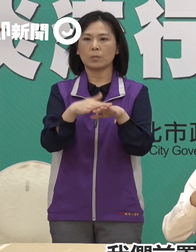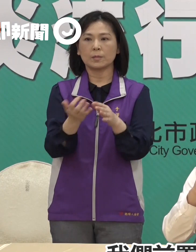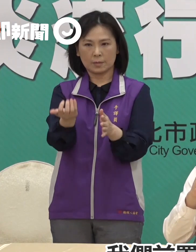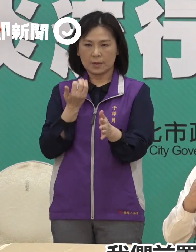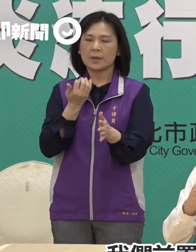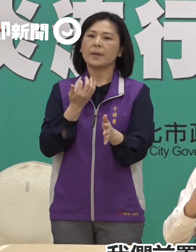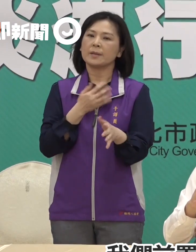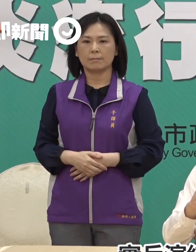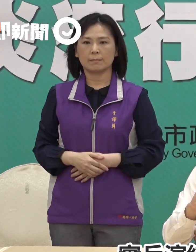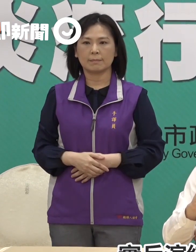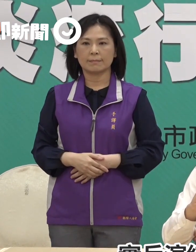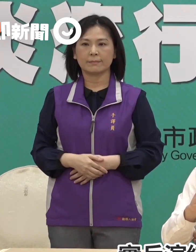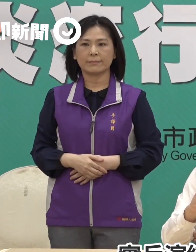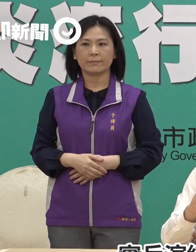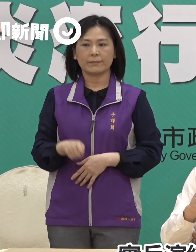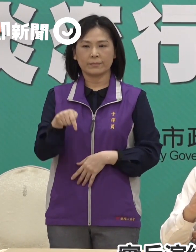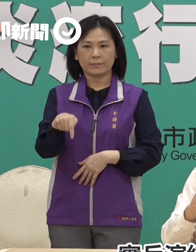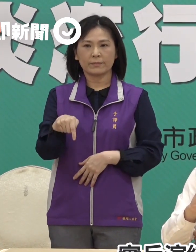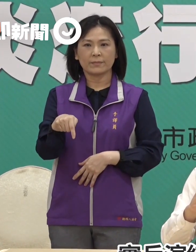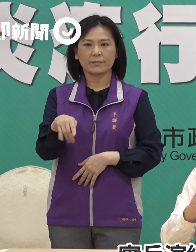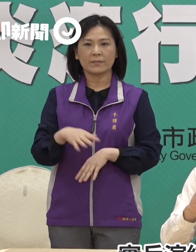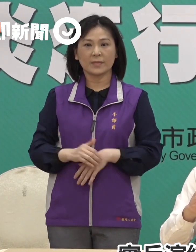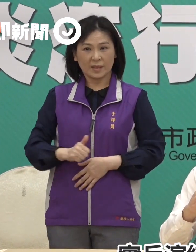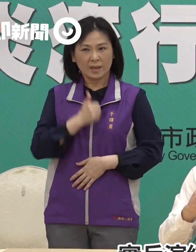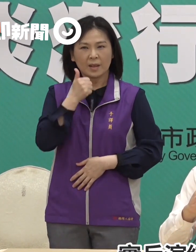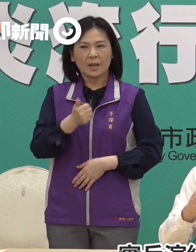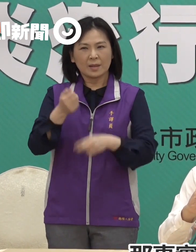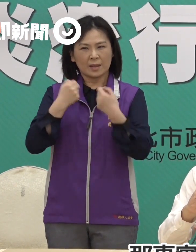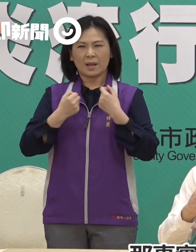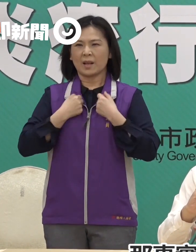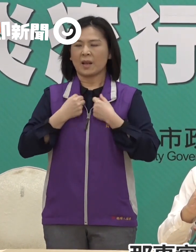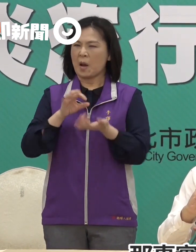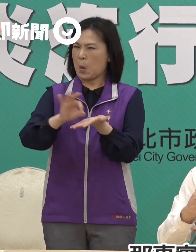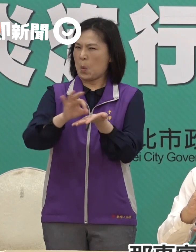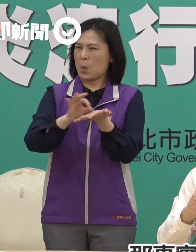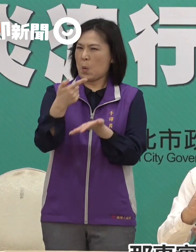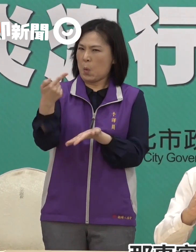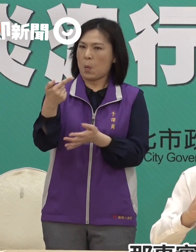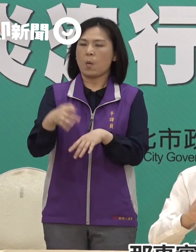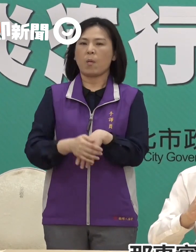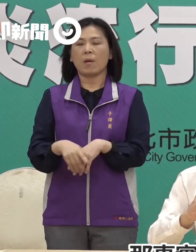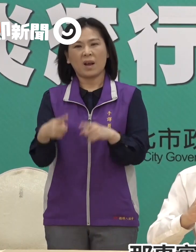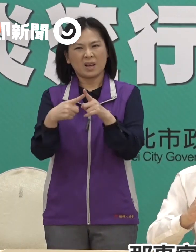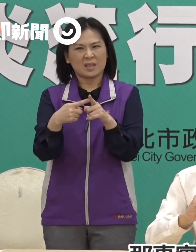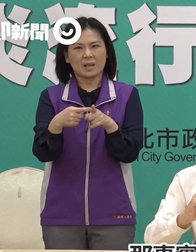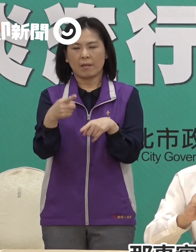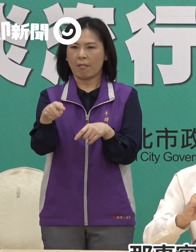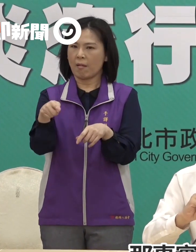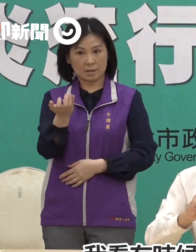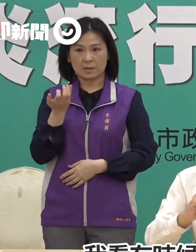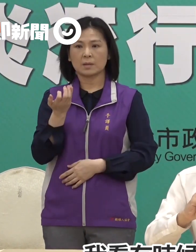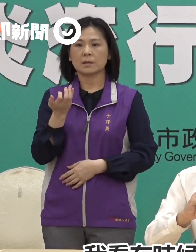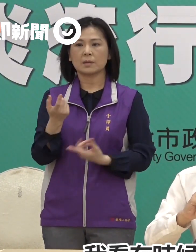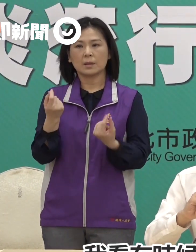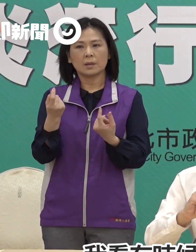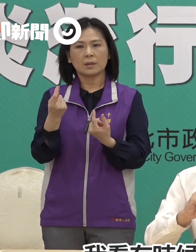做，实兵演练，你知道哈，这成本太高了哈。那事实上在这之前，你知道哈，